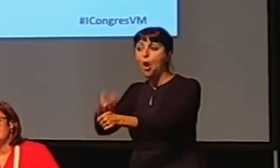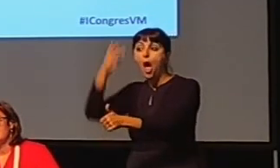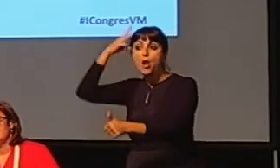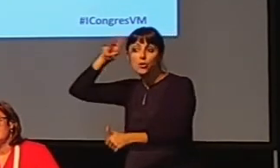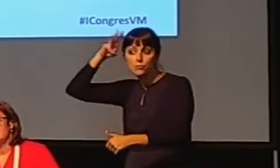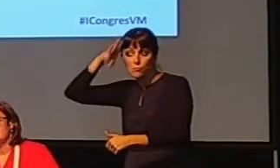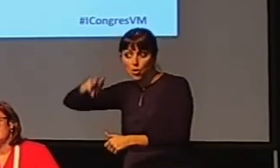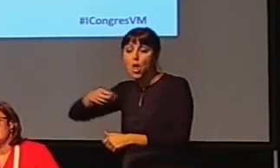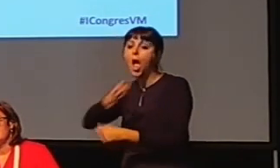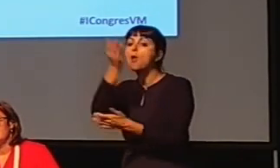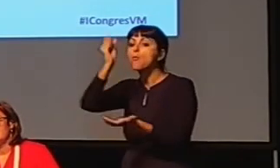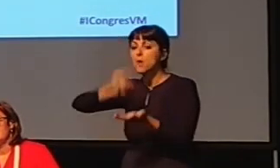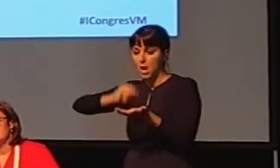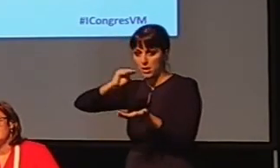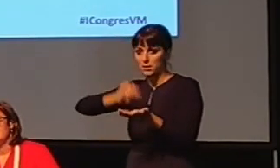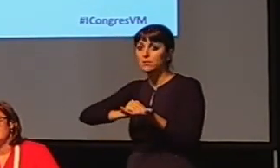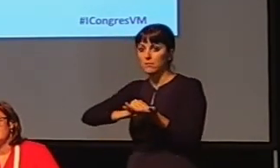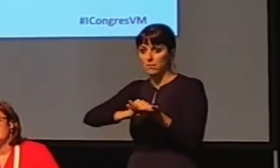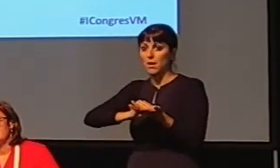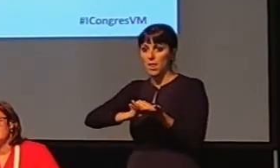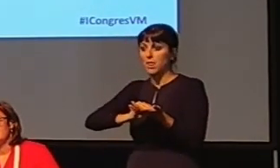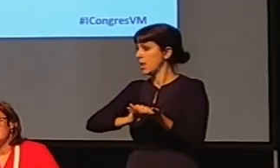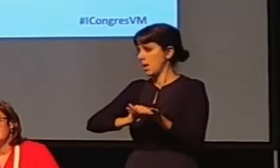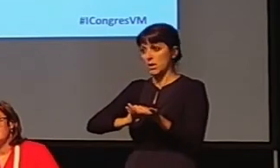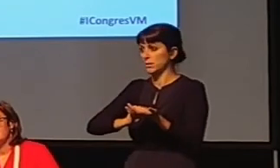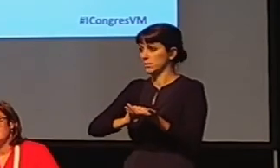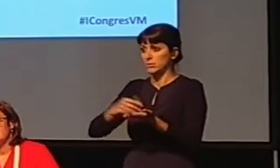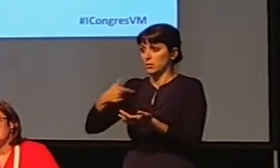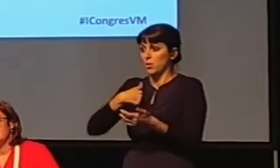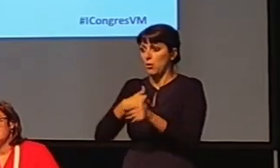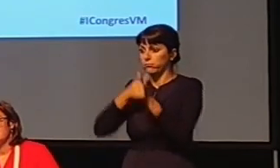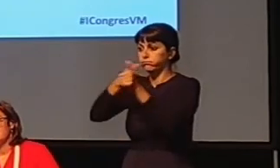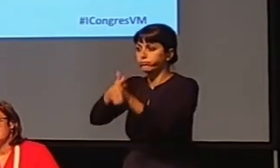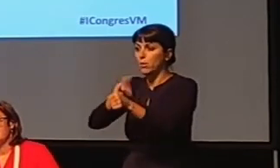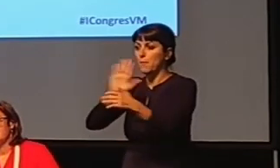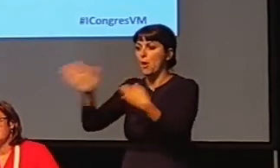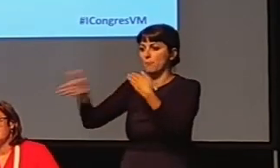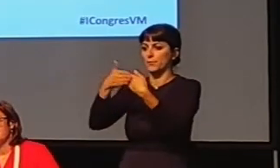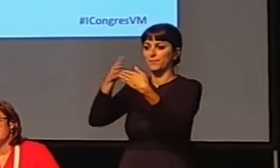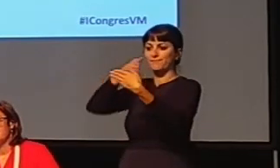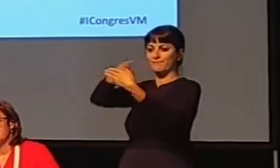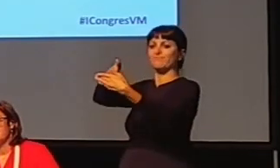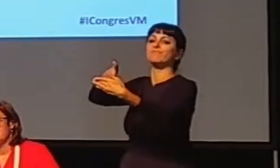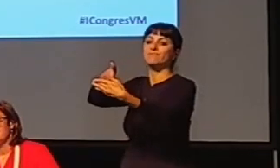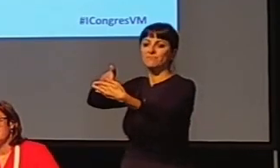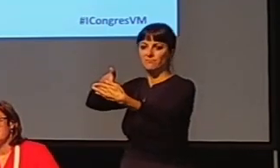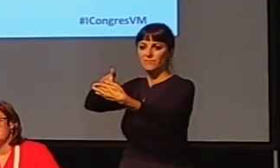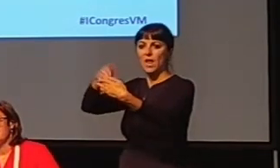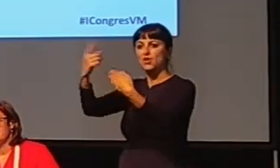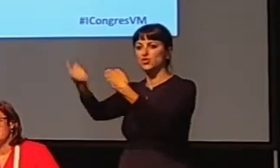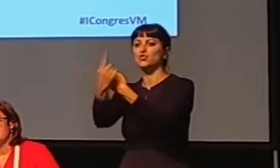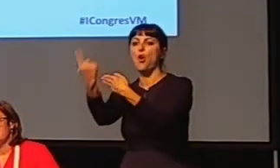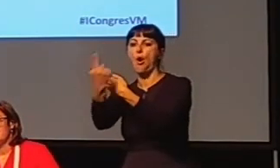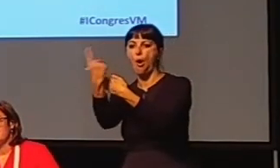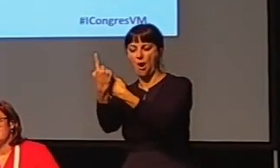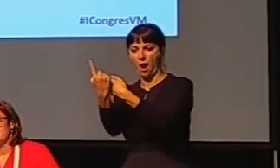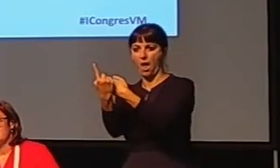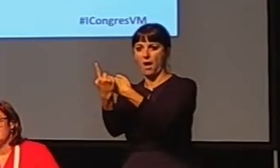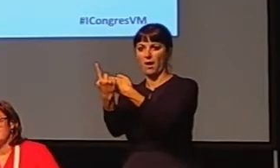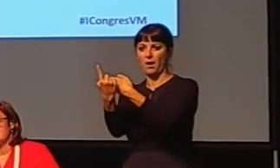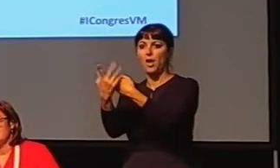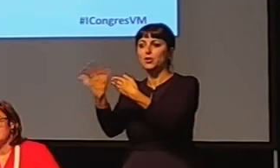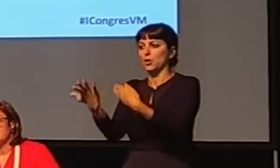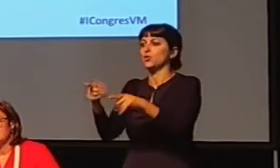ni cuando pido abogado de oficio nos castigan y nos tienen horas allí, ¿eh? O sea, está todo no descoordinado, desarticulado, sino que además molestamos, les